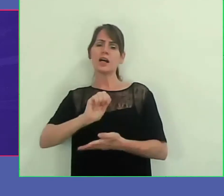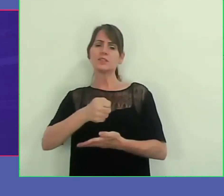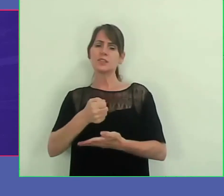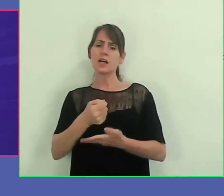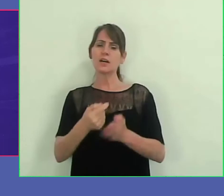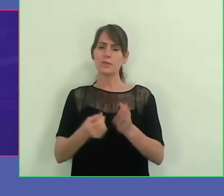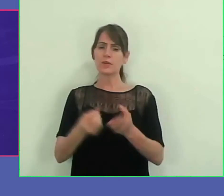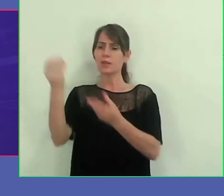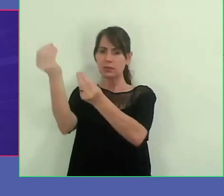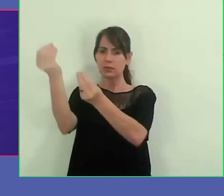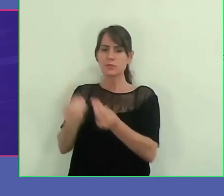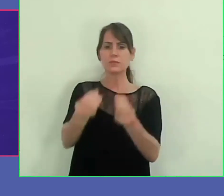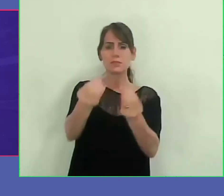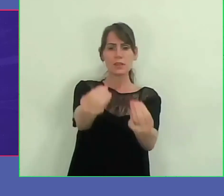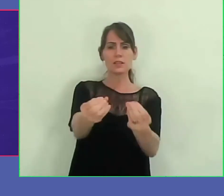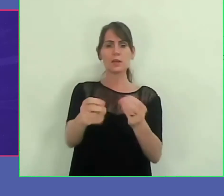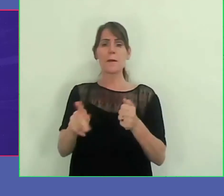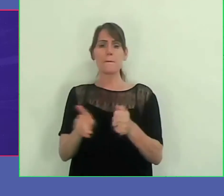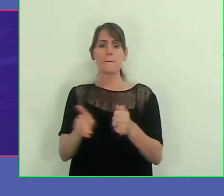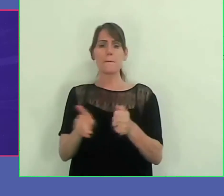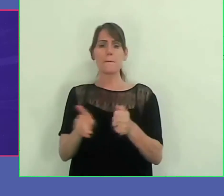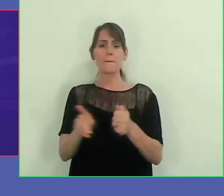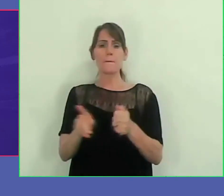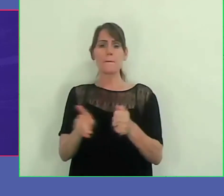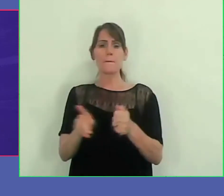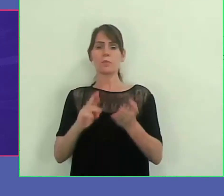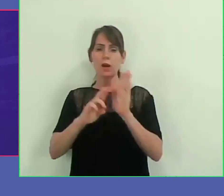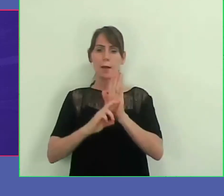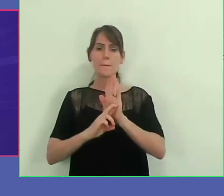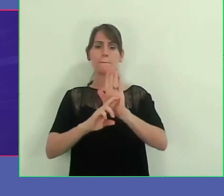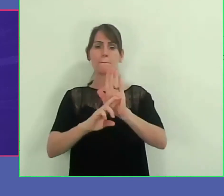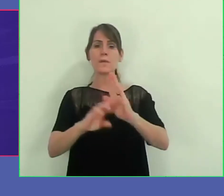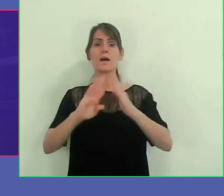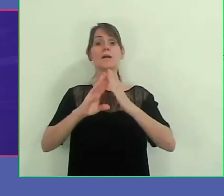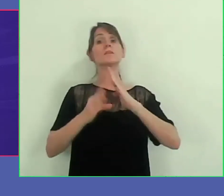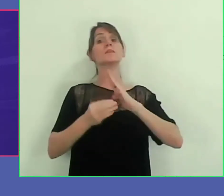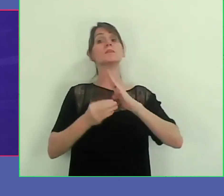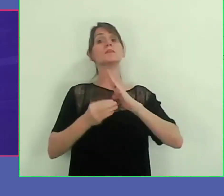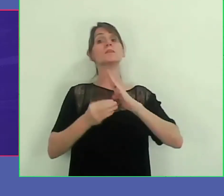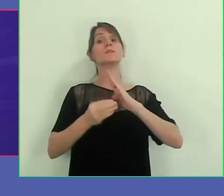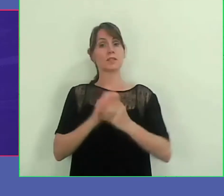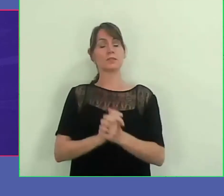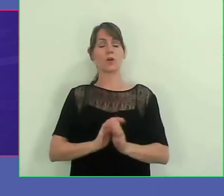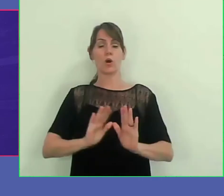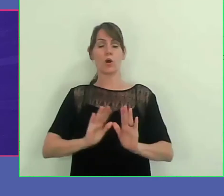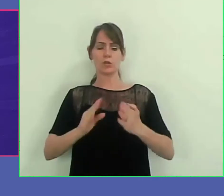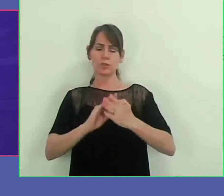igreja. A igreja que tem essa chave. Hoje a igreja prega o evangelho,